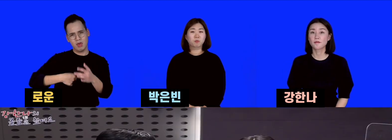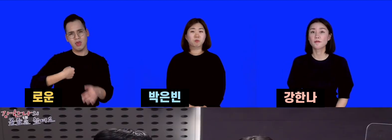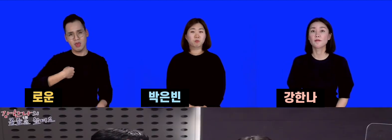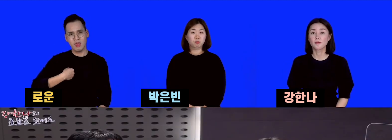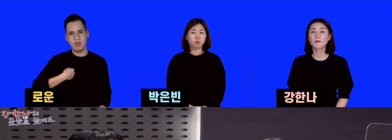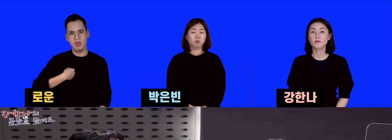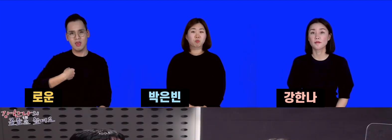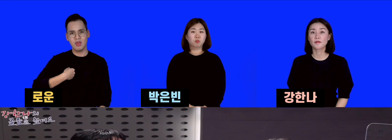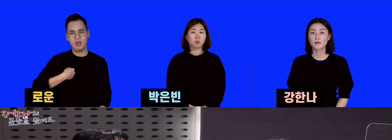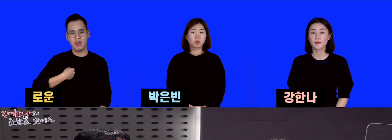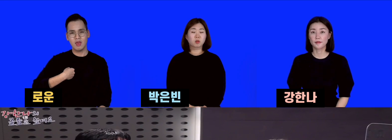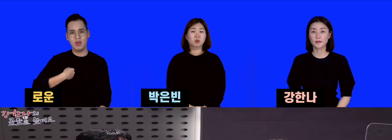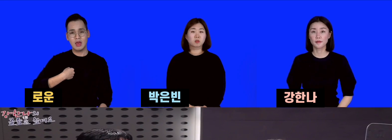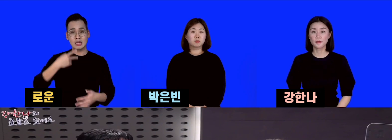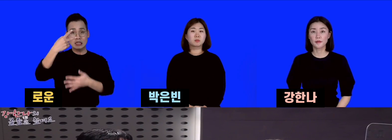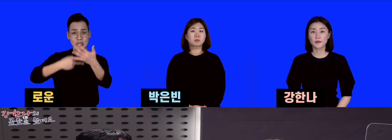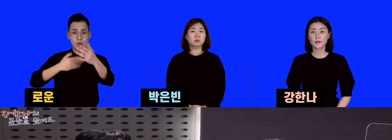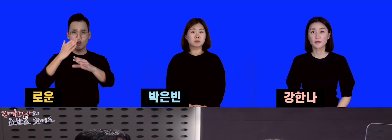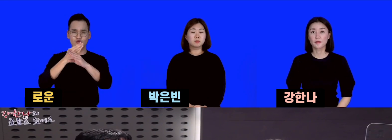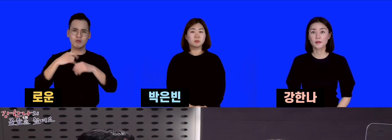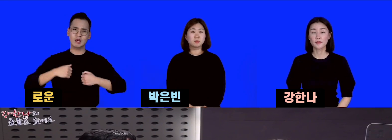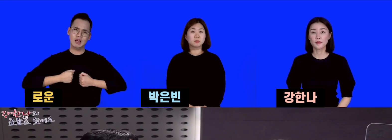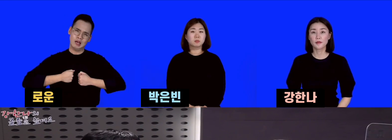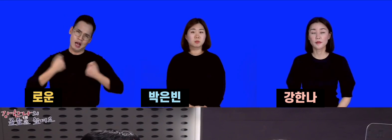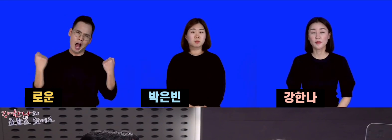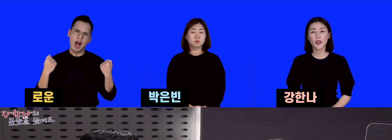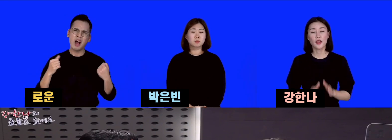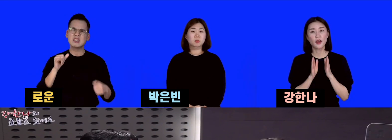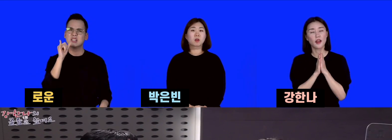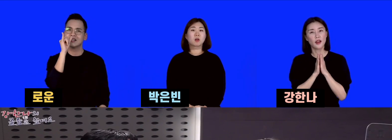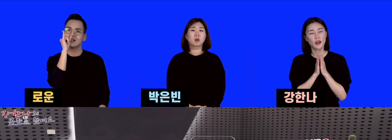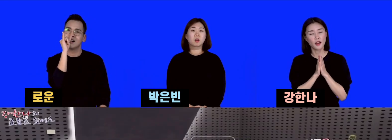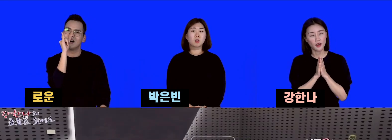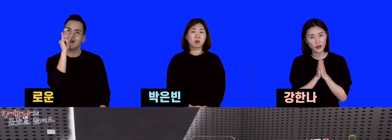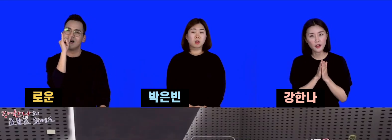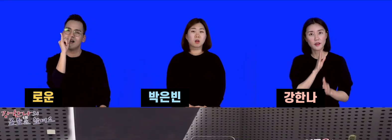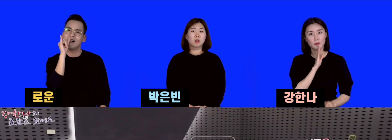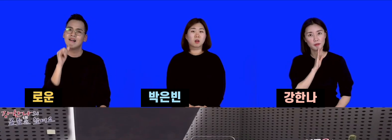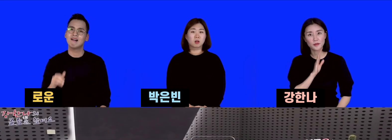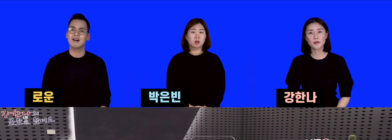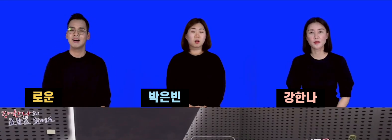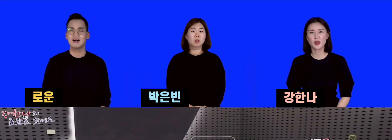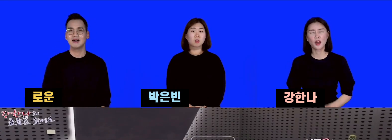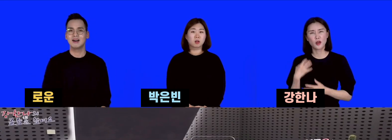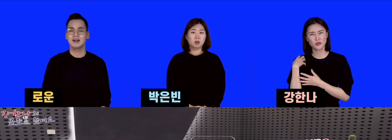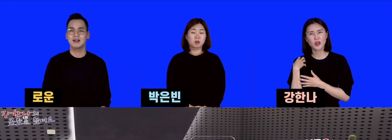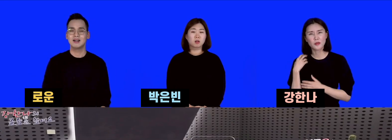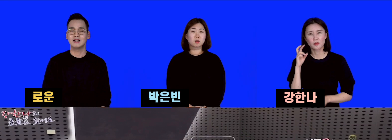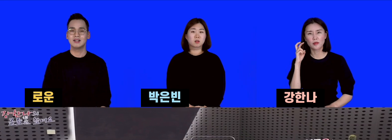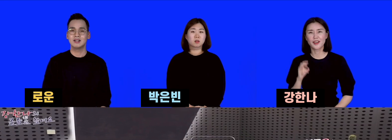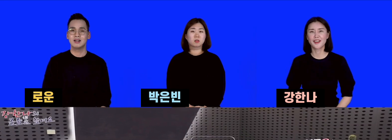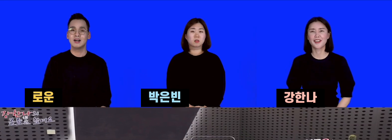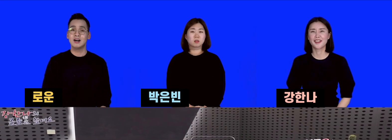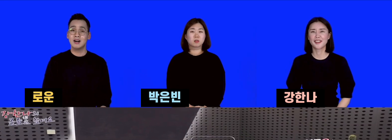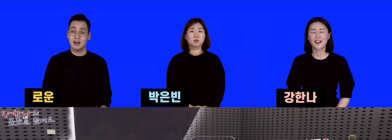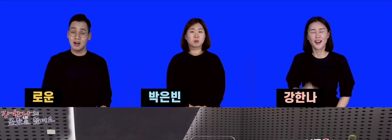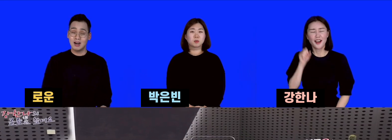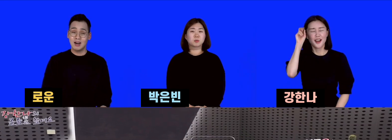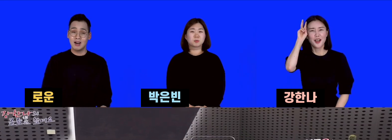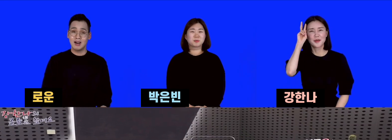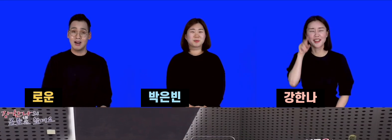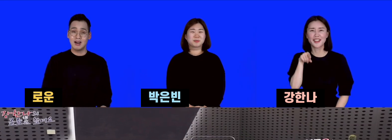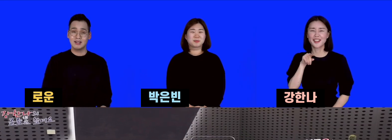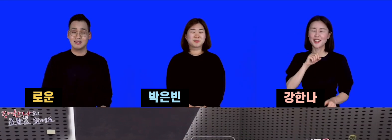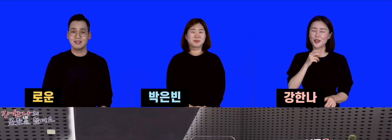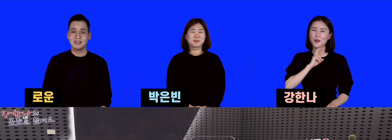내용 중에 상의탈의를 하는 부분이 있어서 그렇습니까 부담이 되셨겠다 갑자기